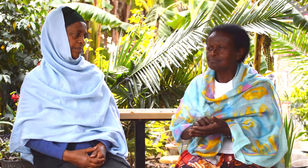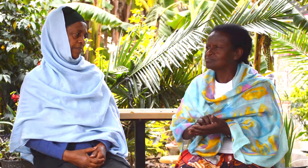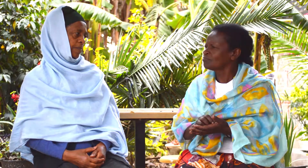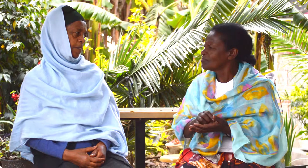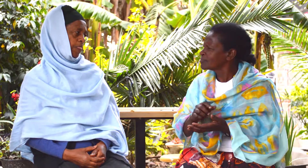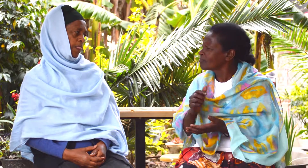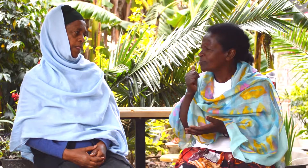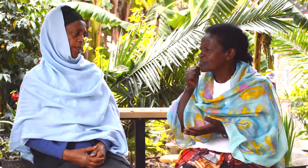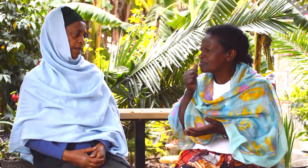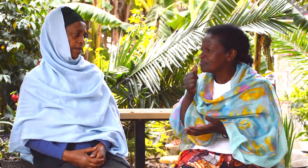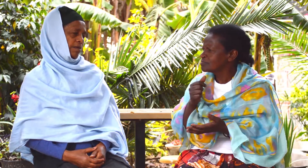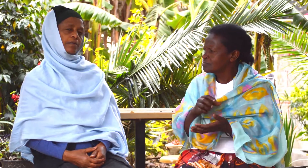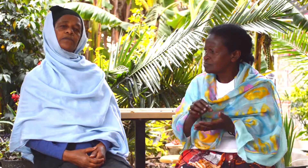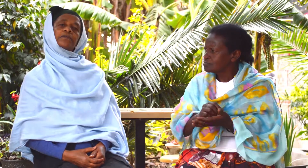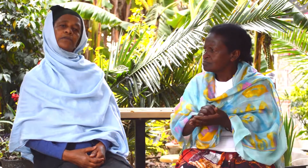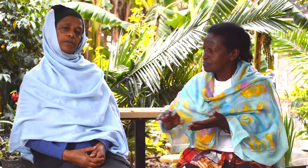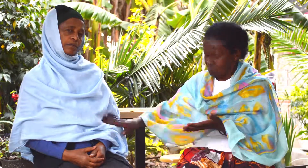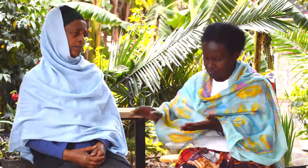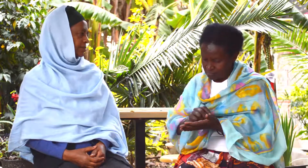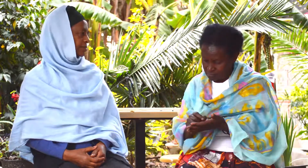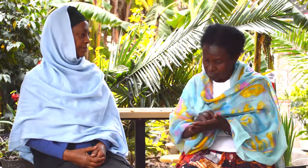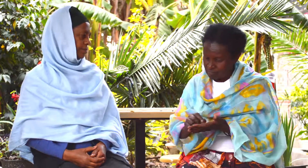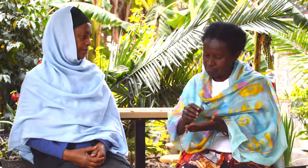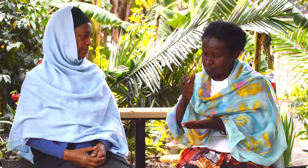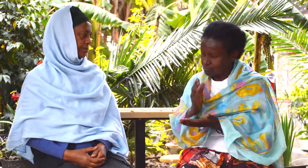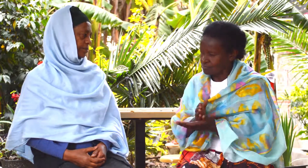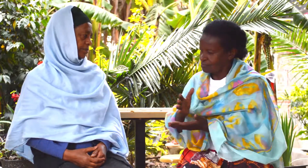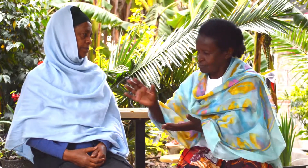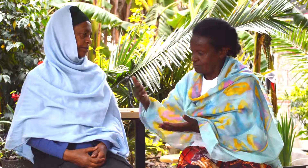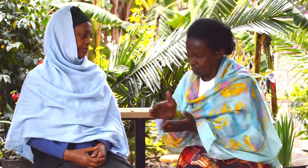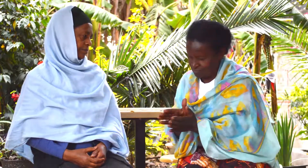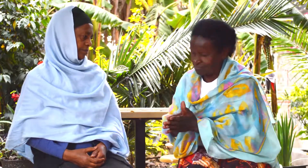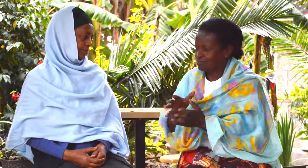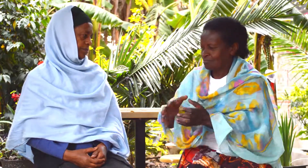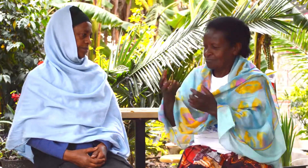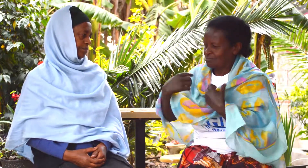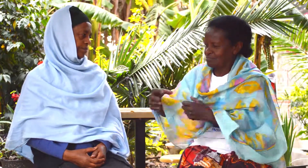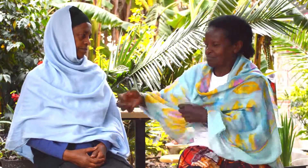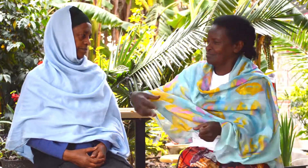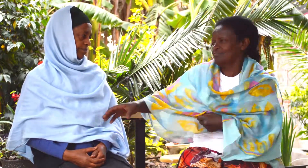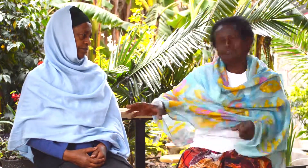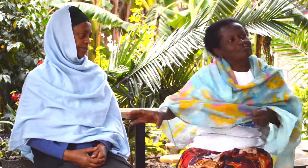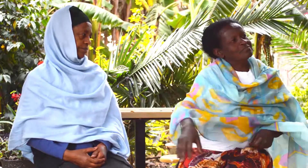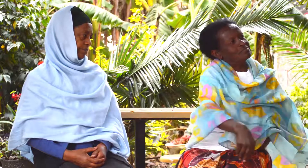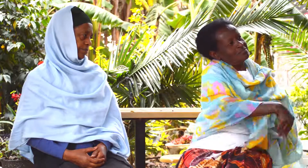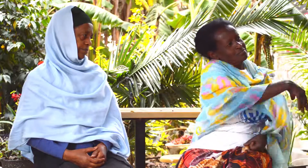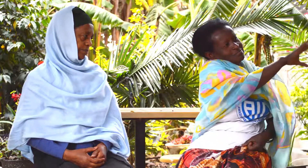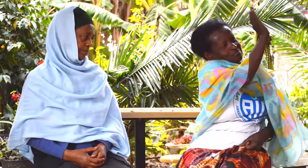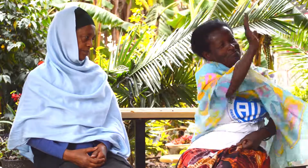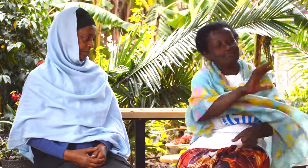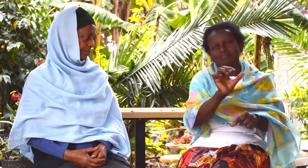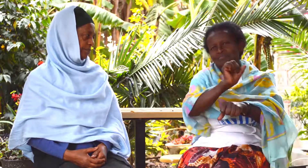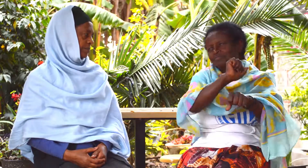ተማሪ እያለሁ When I was a student, I was in class. Damara told me to get out, and he took me በመኪና ይዞኝ with a